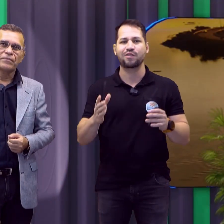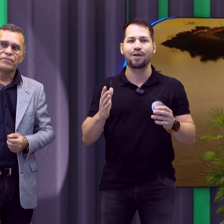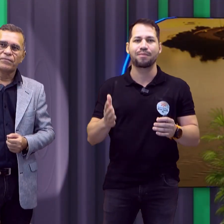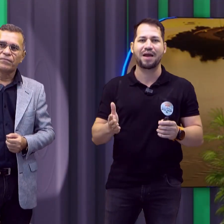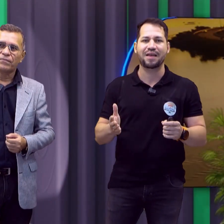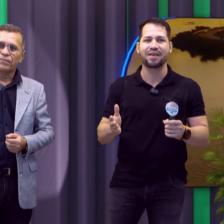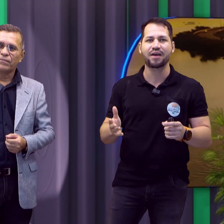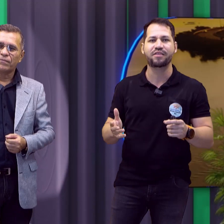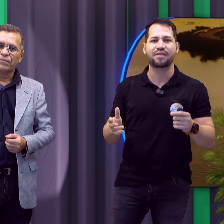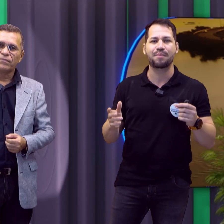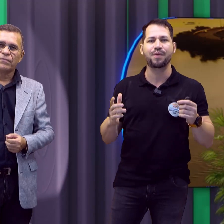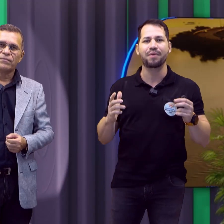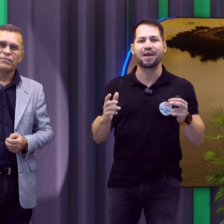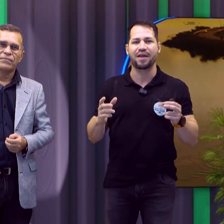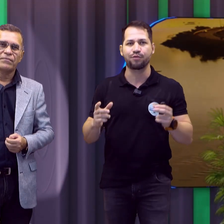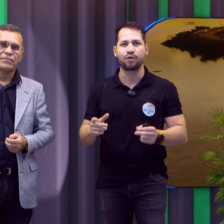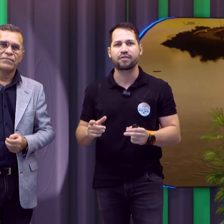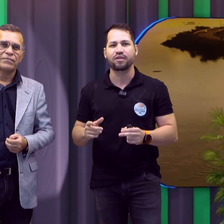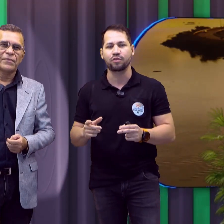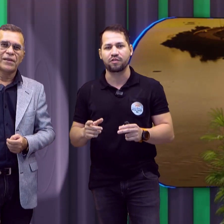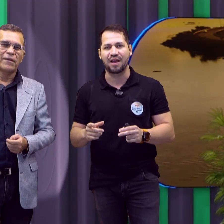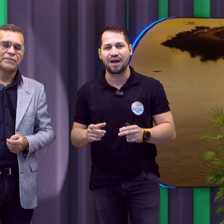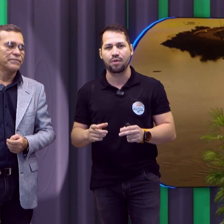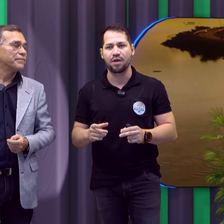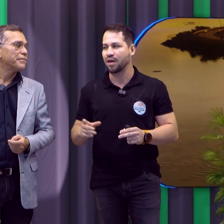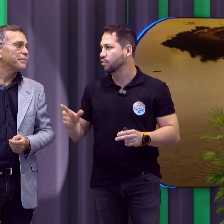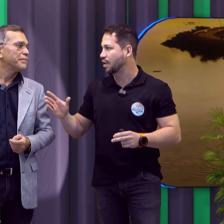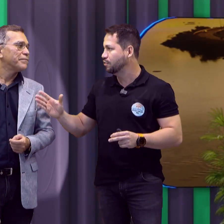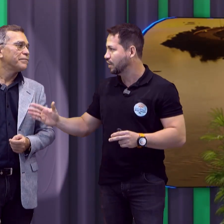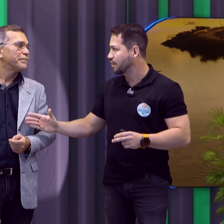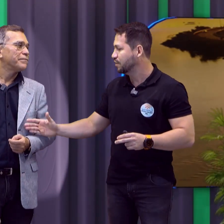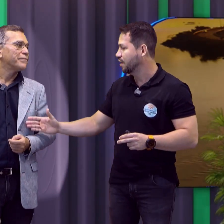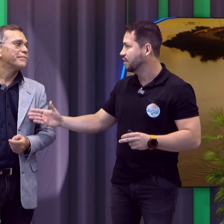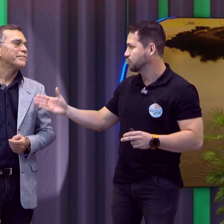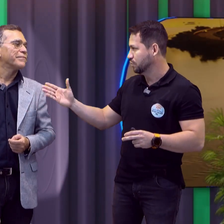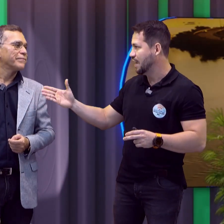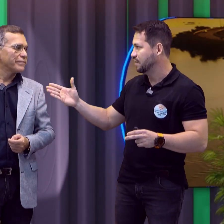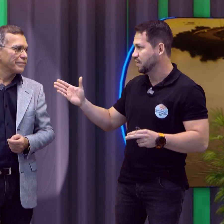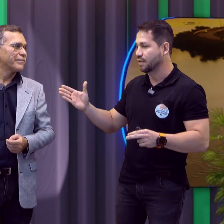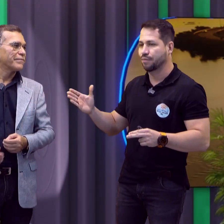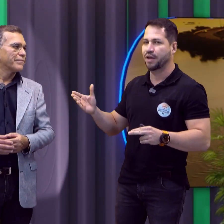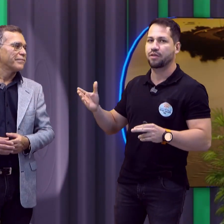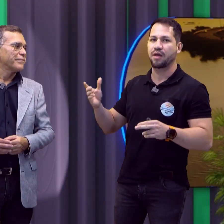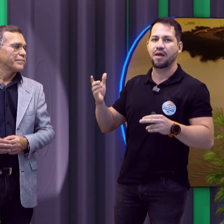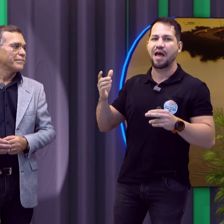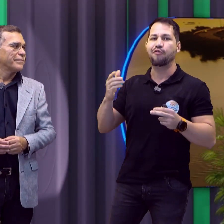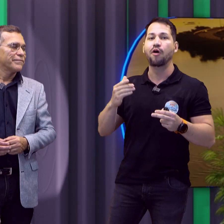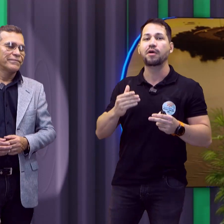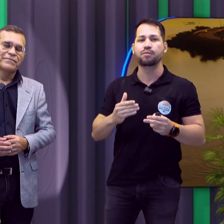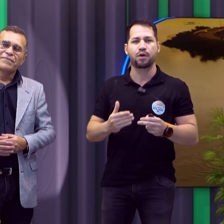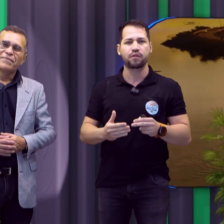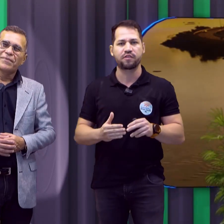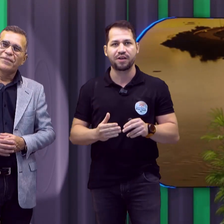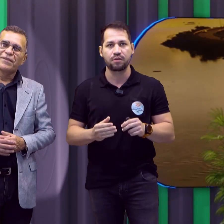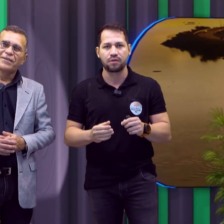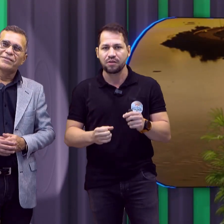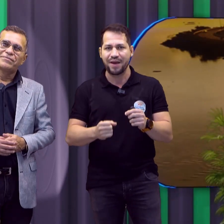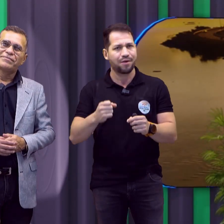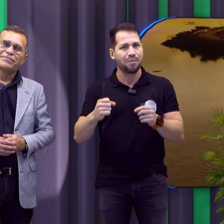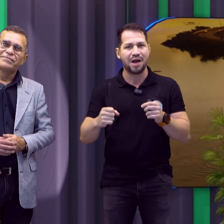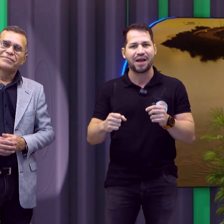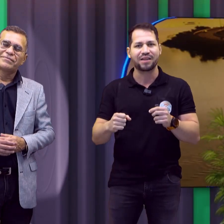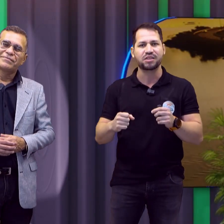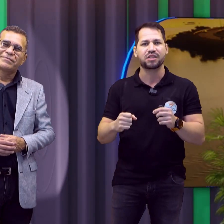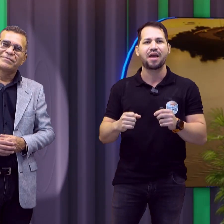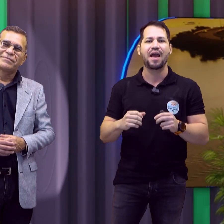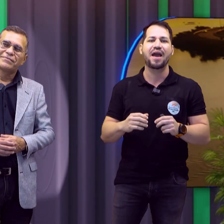É só lembrar que antes da primeira Revolução Industrial, os alunos já devem ter estudado, certamente, a forma de produção não era